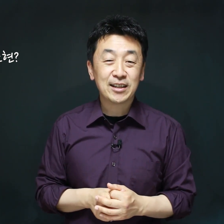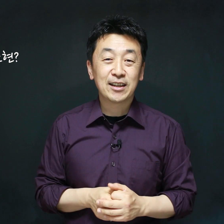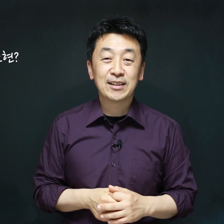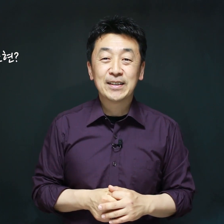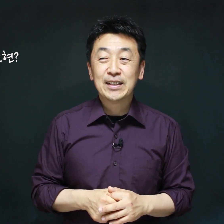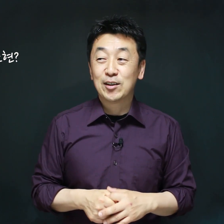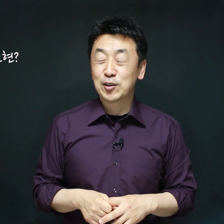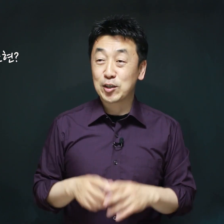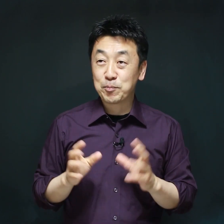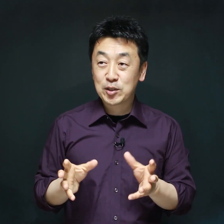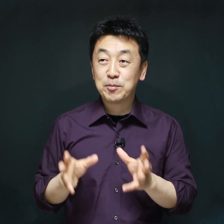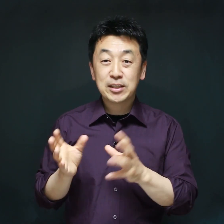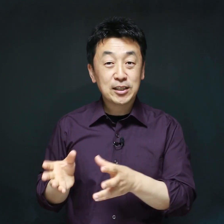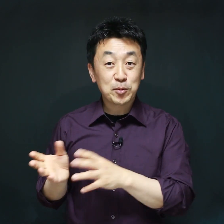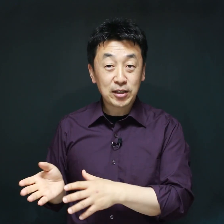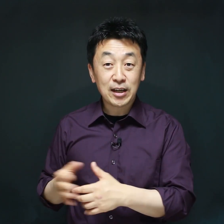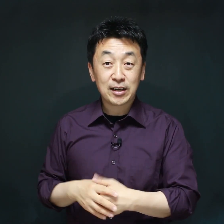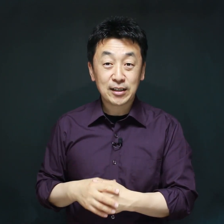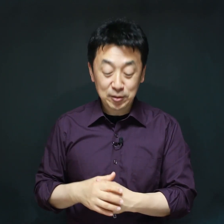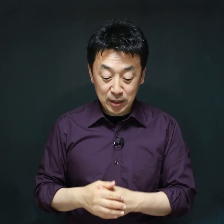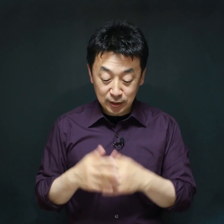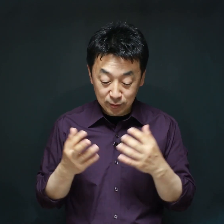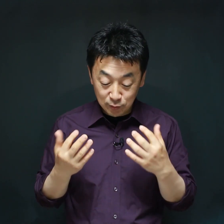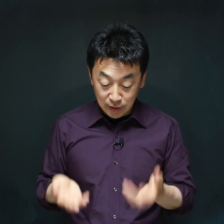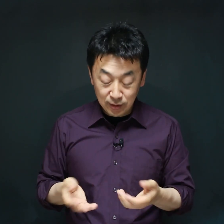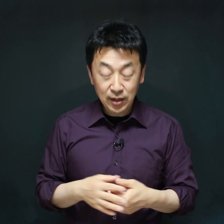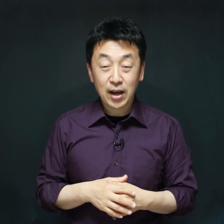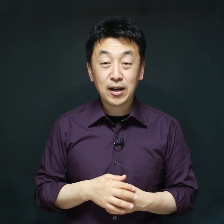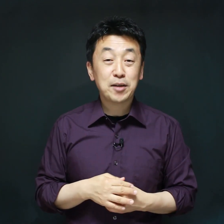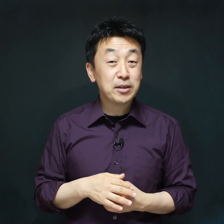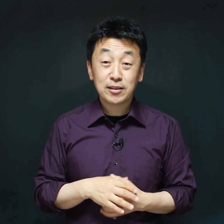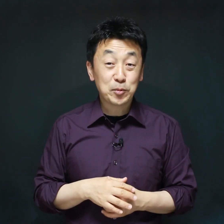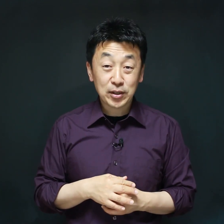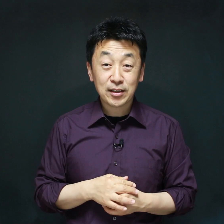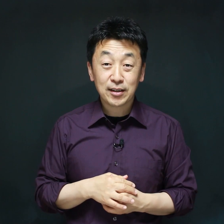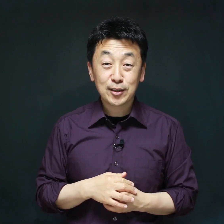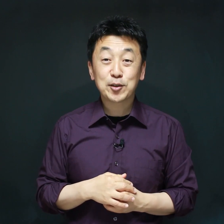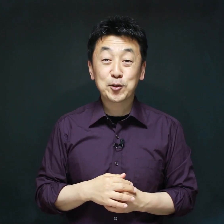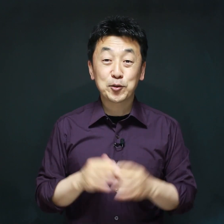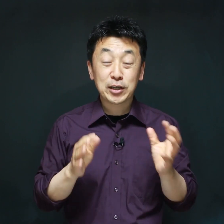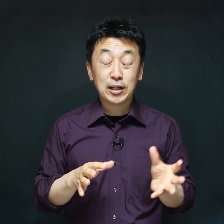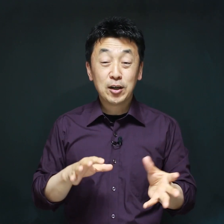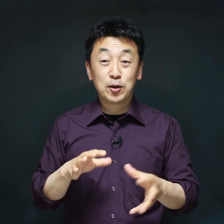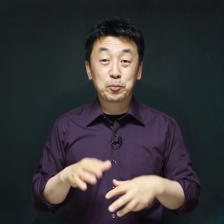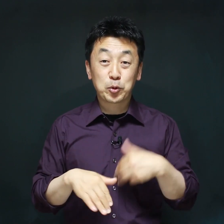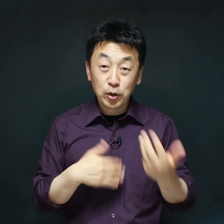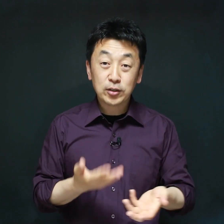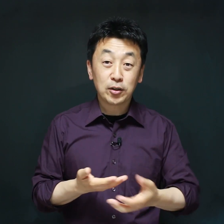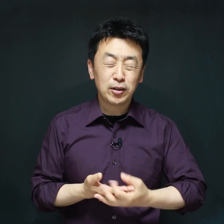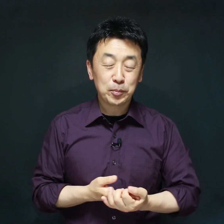예. 접점을 찾지 못했다라는 말은 우리가 합의에 이르지 못했다, 이런 식으로 우리가 돌려서